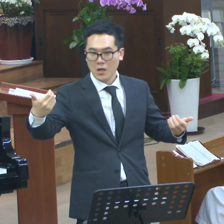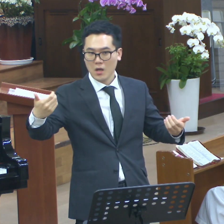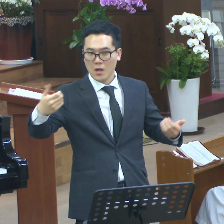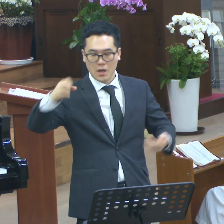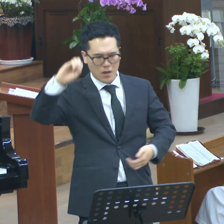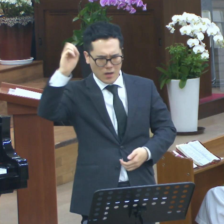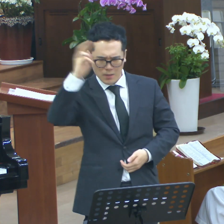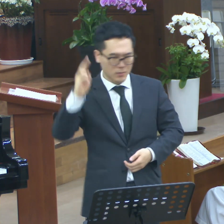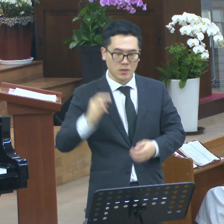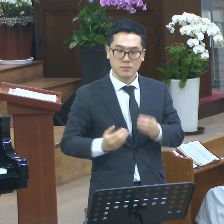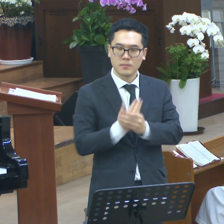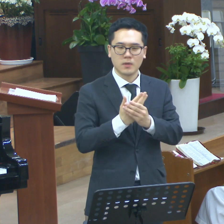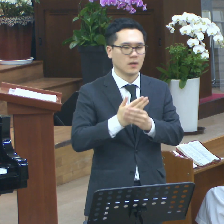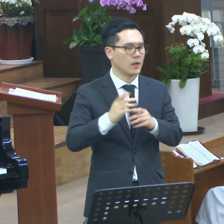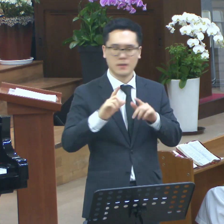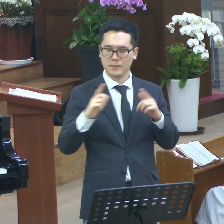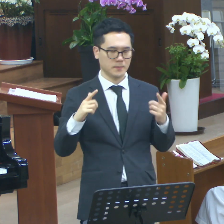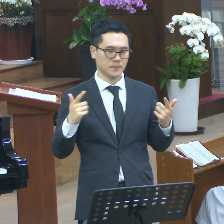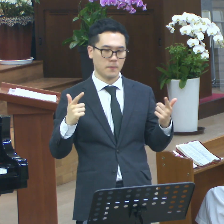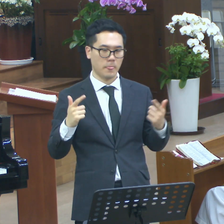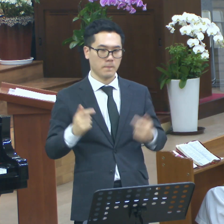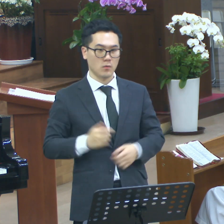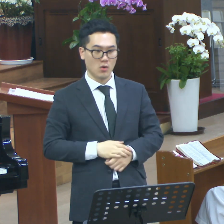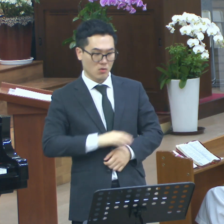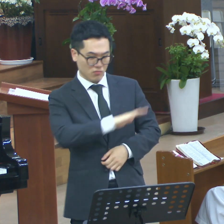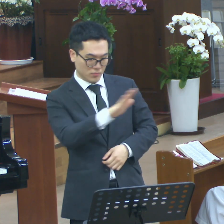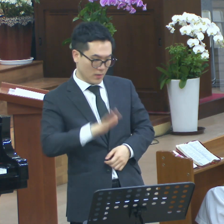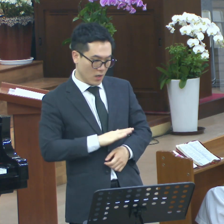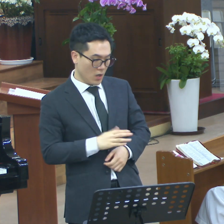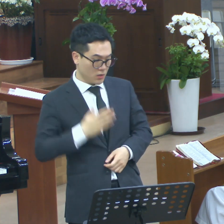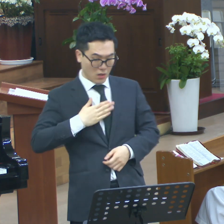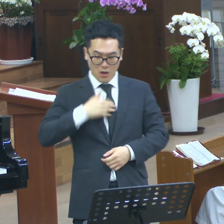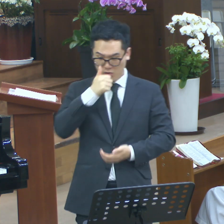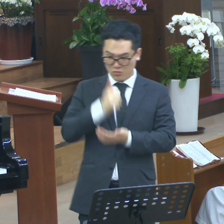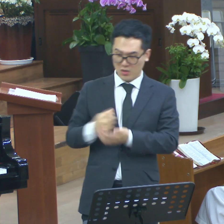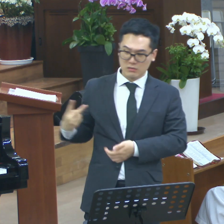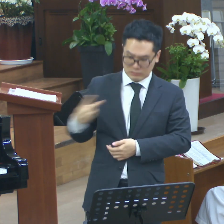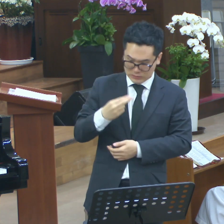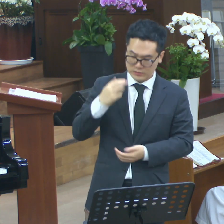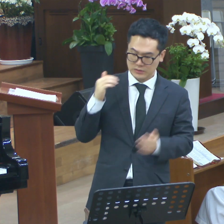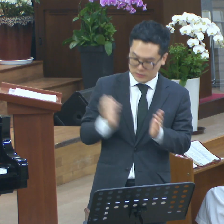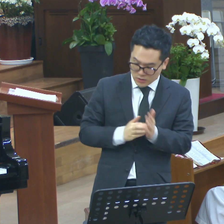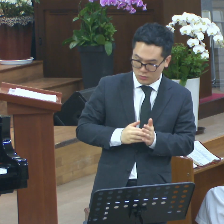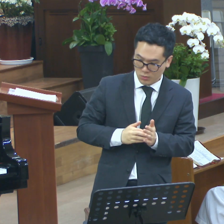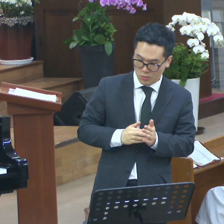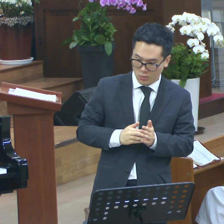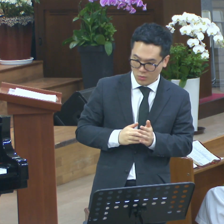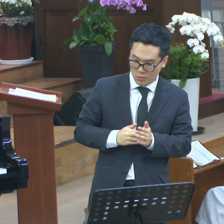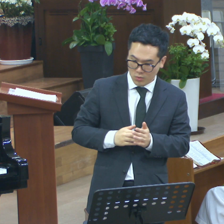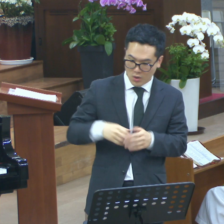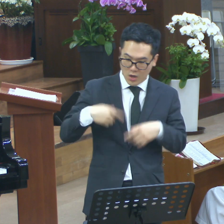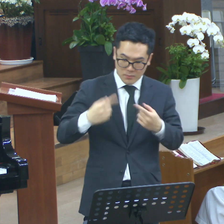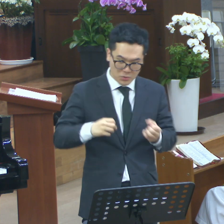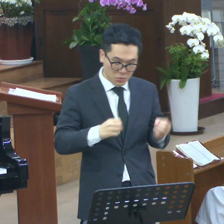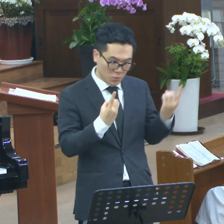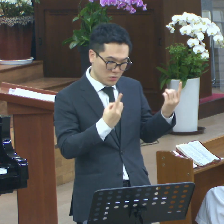얘기하면서 동시에 죄 짓는 사람도 참 많아요. 그러면 죄를 어떻게 끊어야 될 것인가? 가장 오래되고